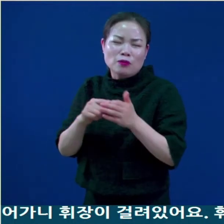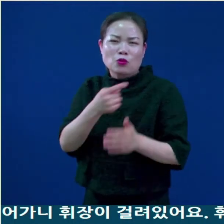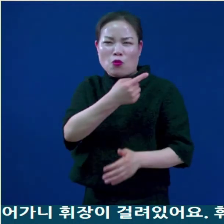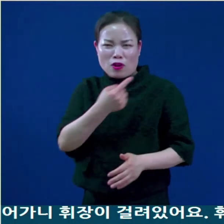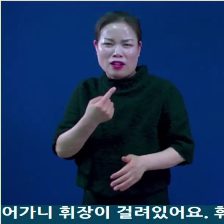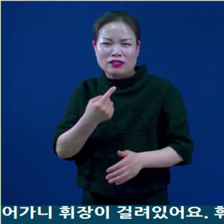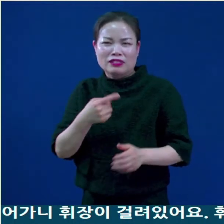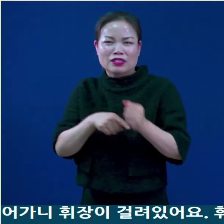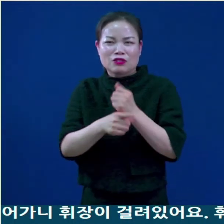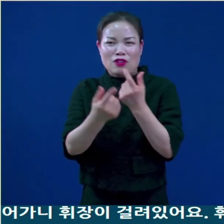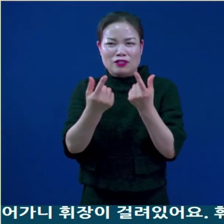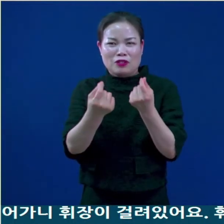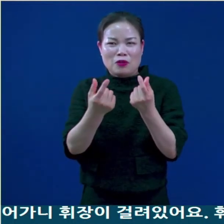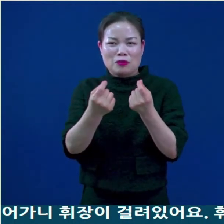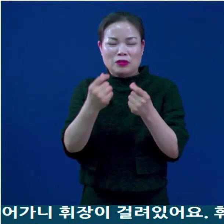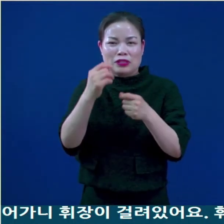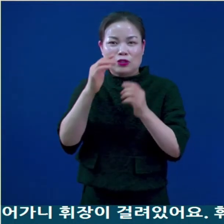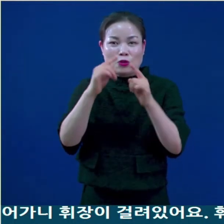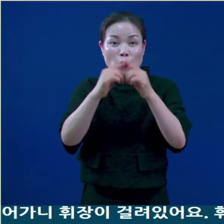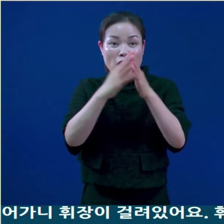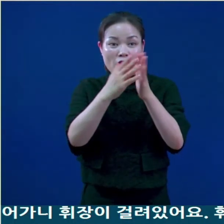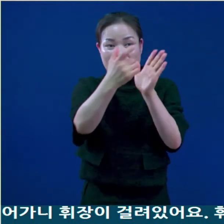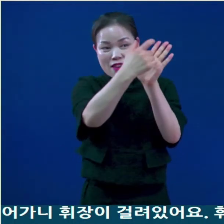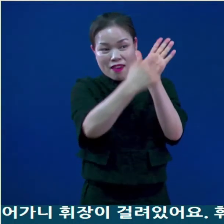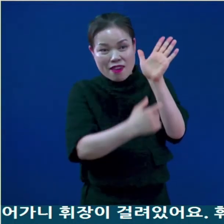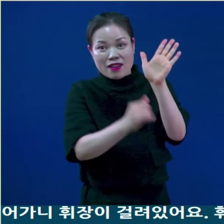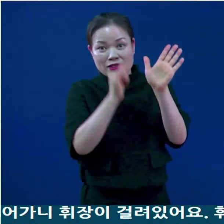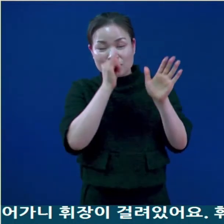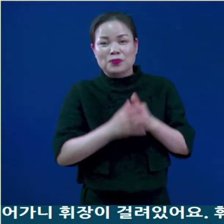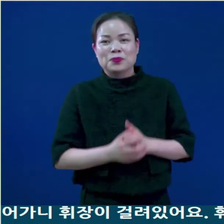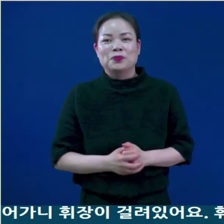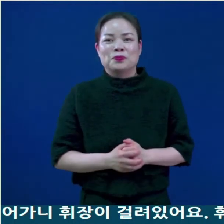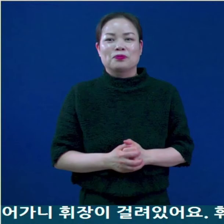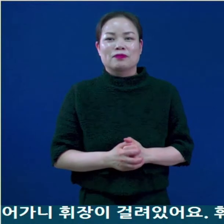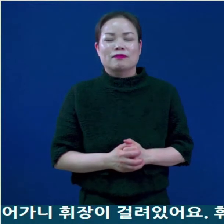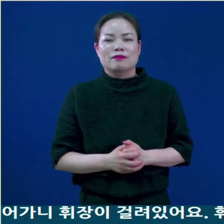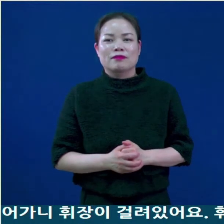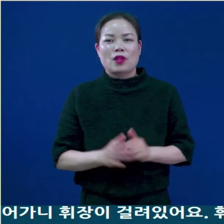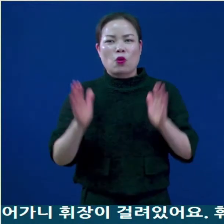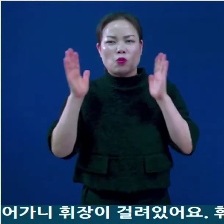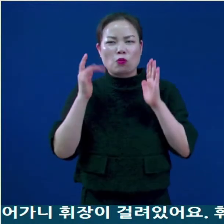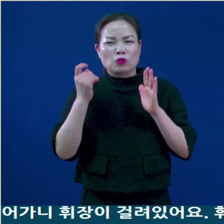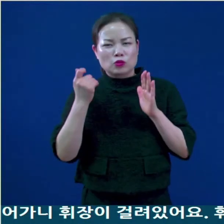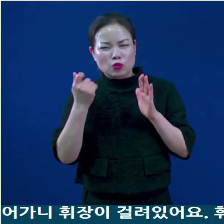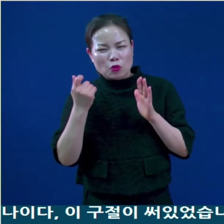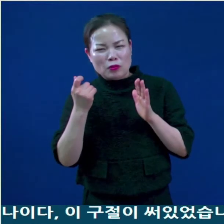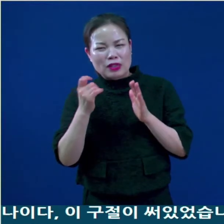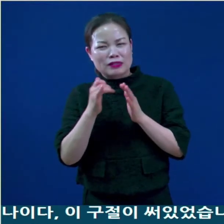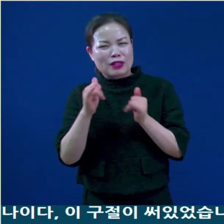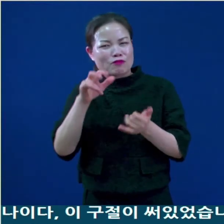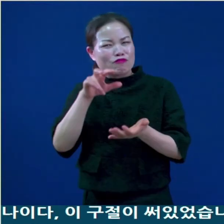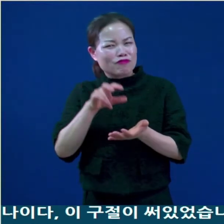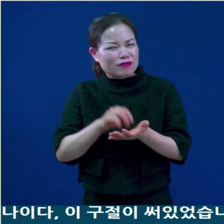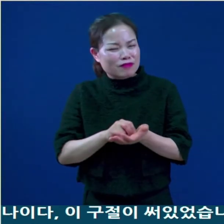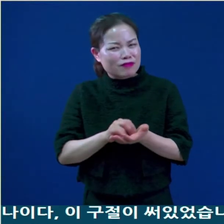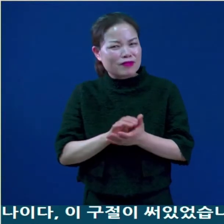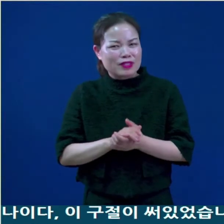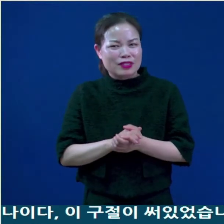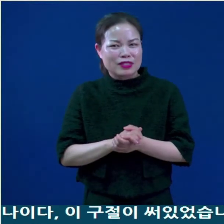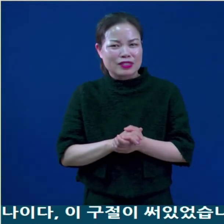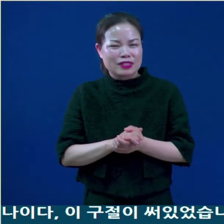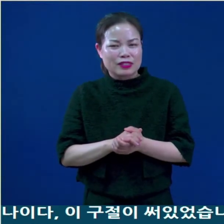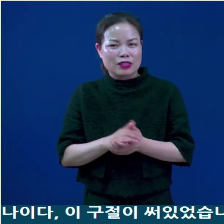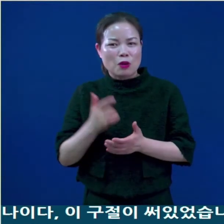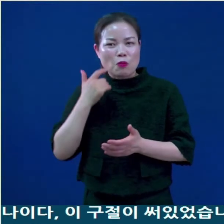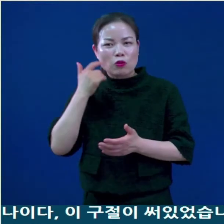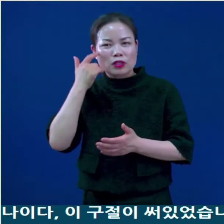거예요. 그 마음으로 오라는 거예요. 이제 이 공부 조금 한 사람이 문제야. 제가 이제 공부를